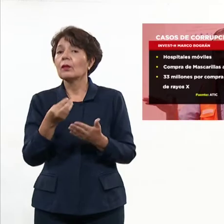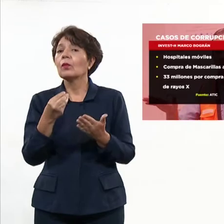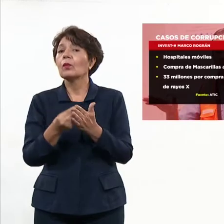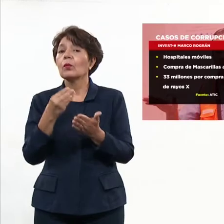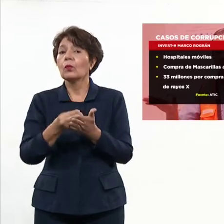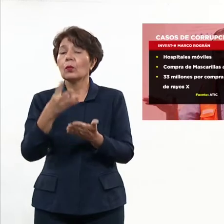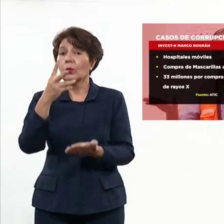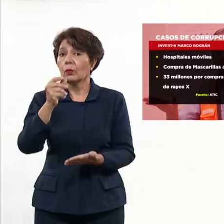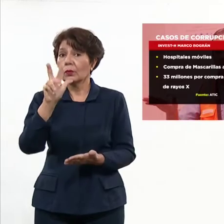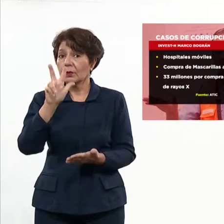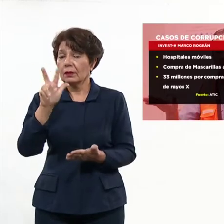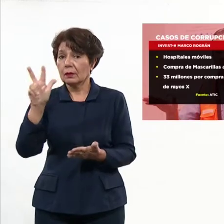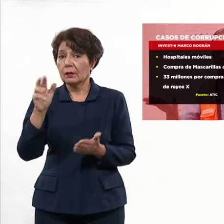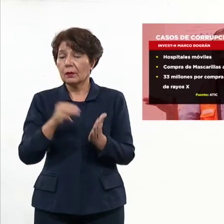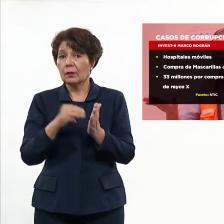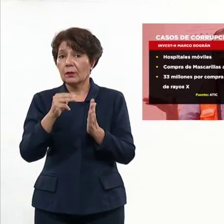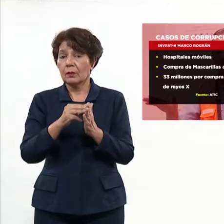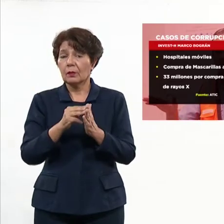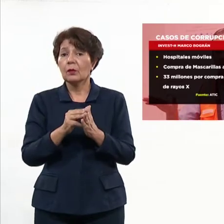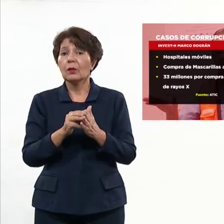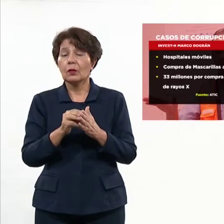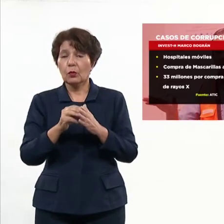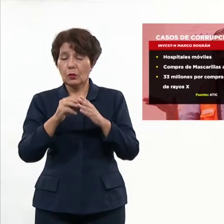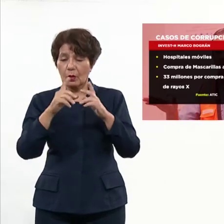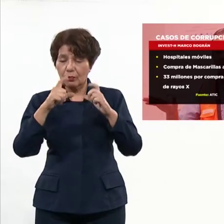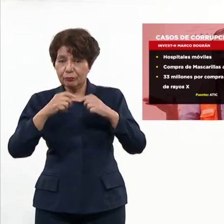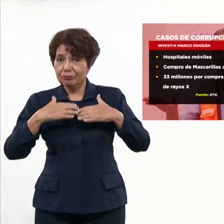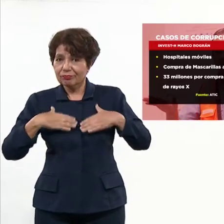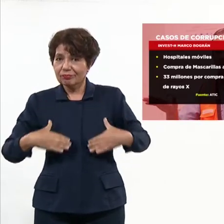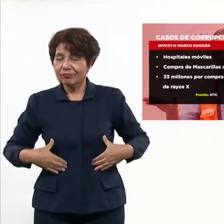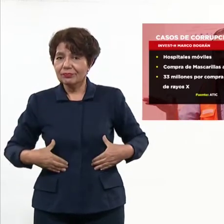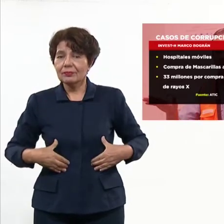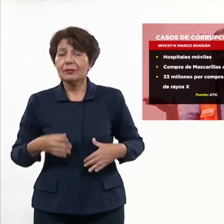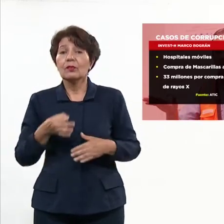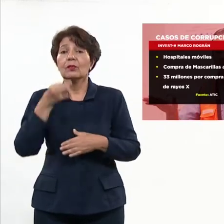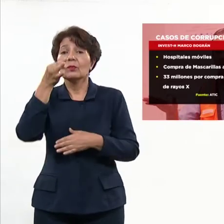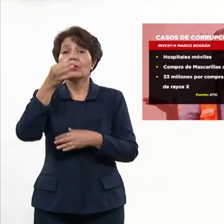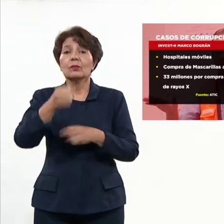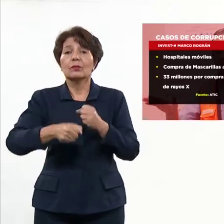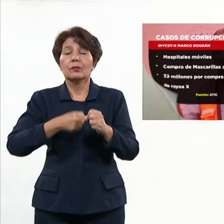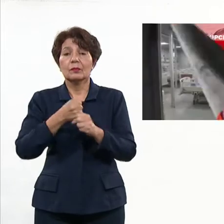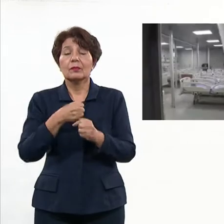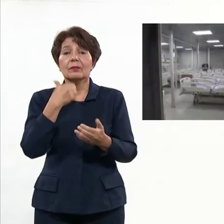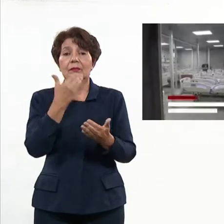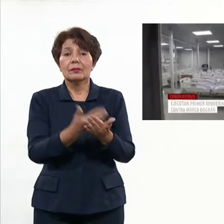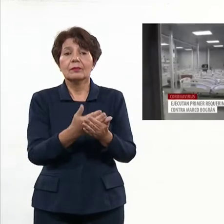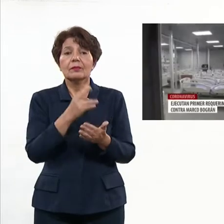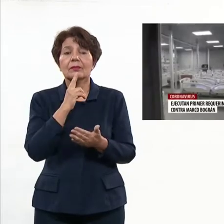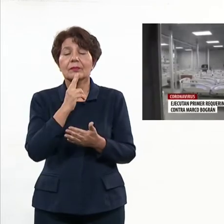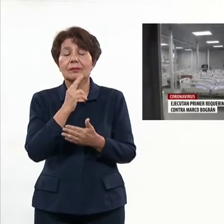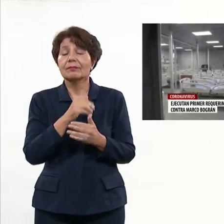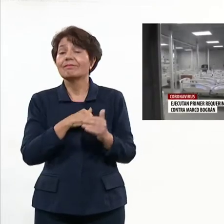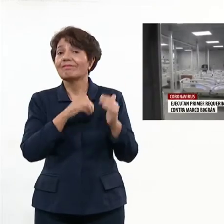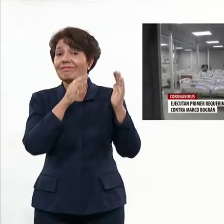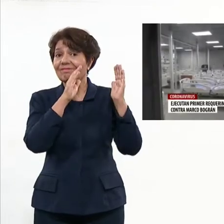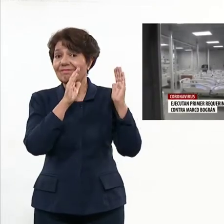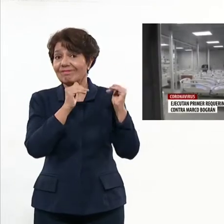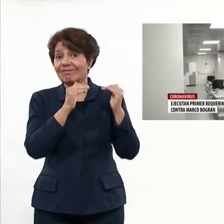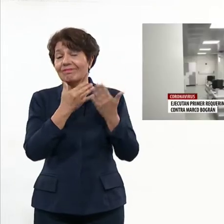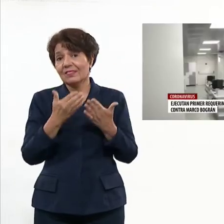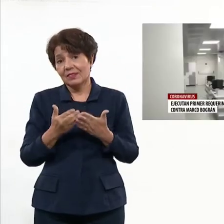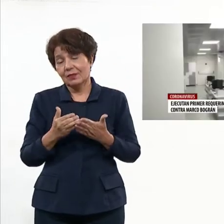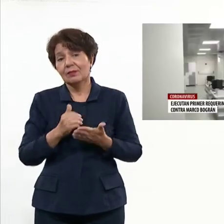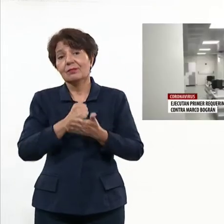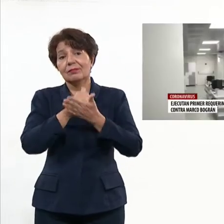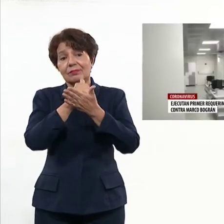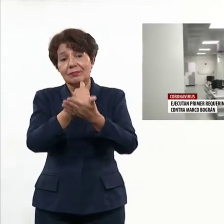33 millones de lempiras de rayos-x lo que estarían llegando el próximo año al territorio nacional lo que se esperaba que sería para aliviar